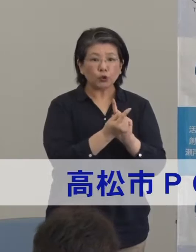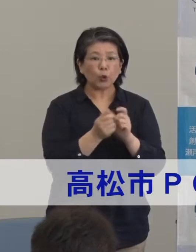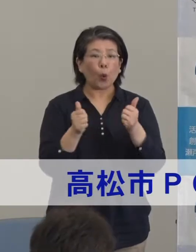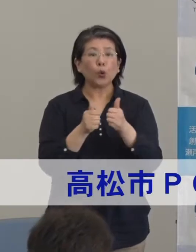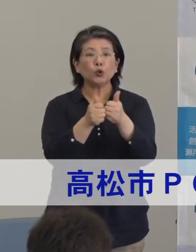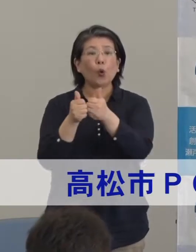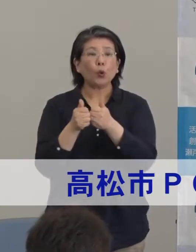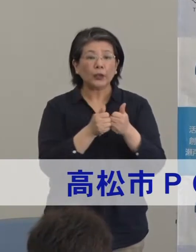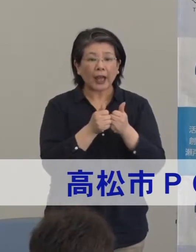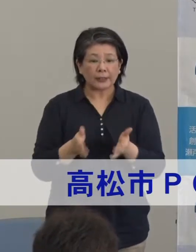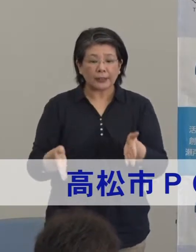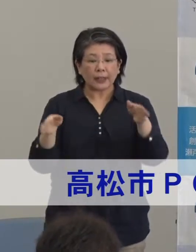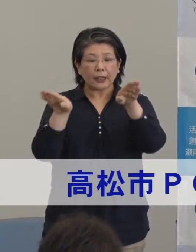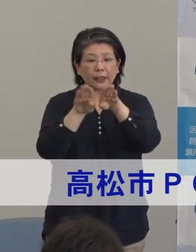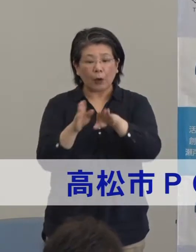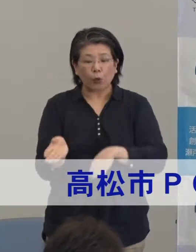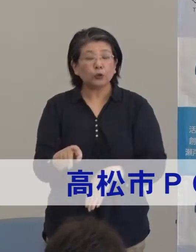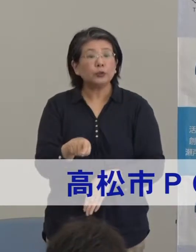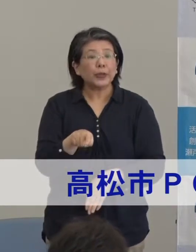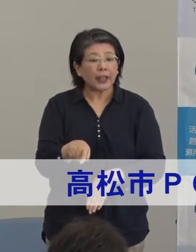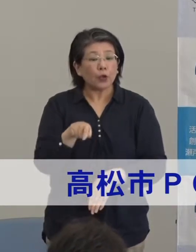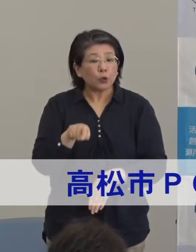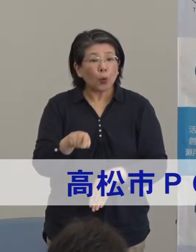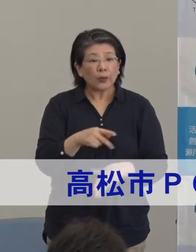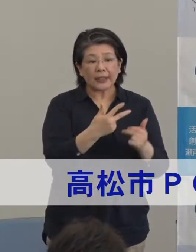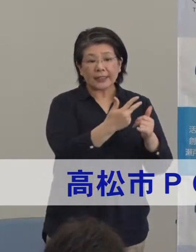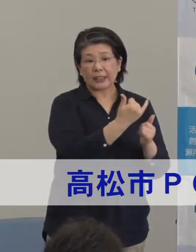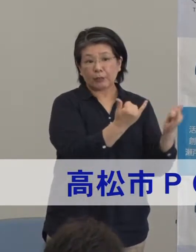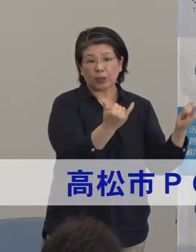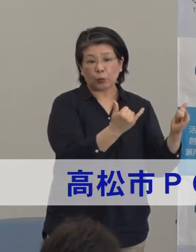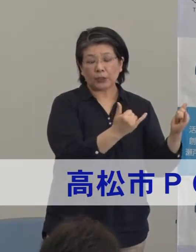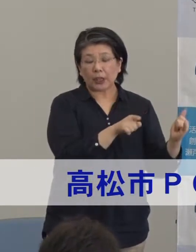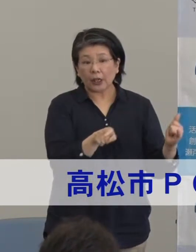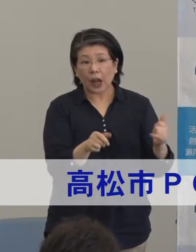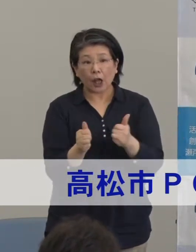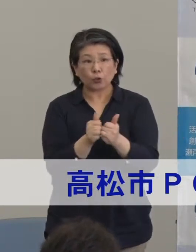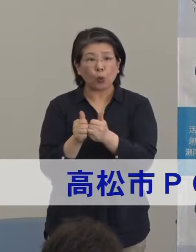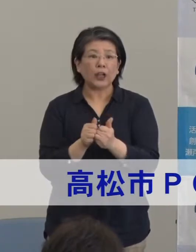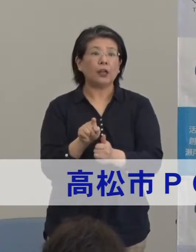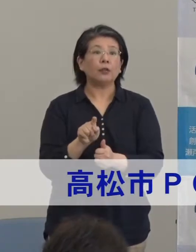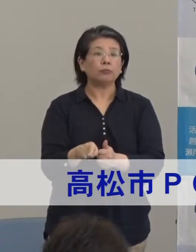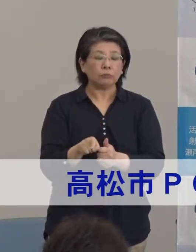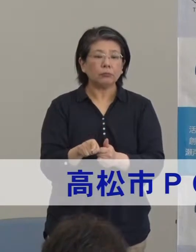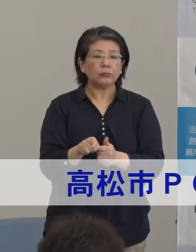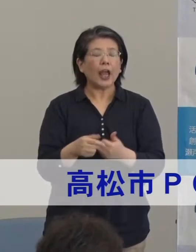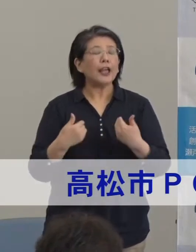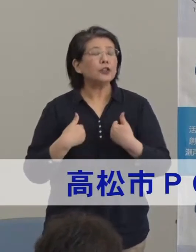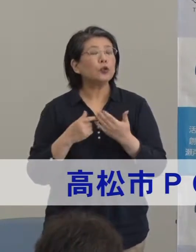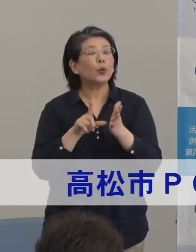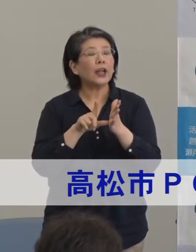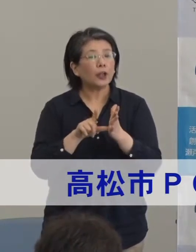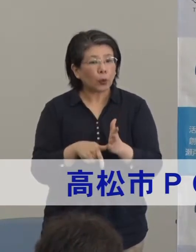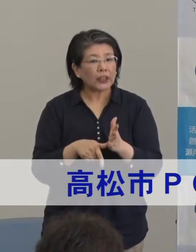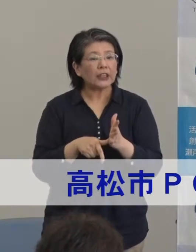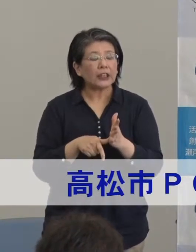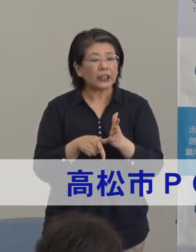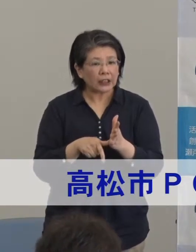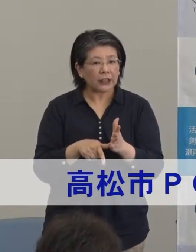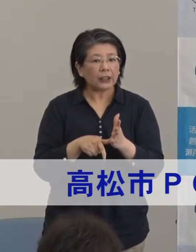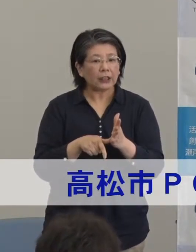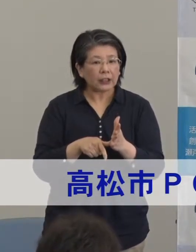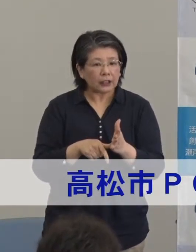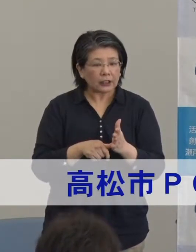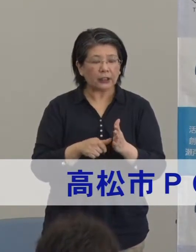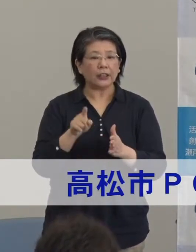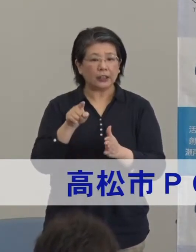設置して、そこからに市民の皆様から相談を受け付け、それに対して必要に応じて帰国者接触者外